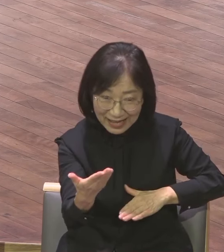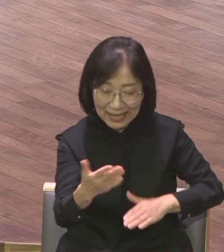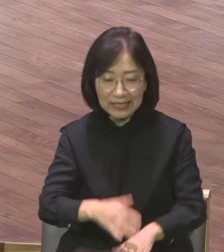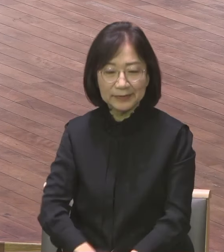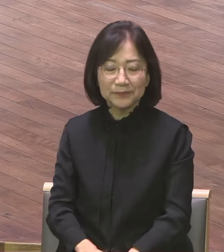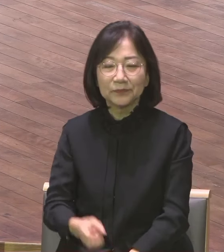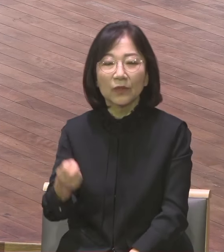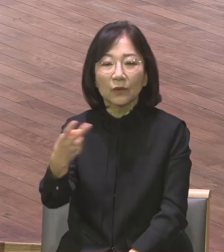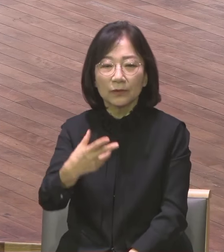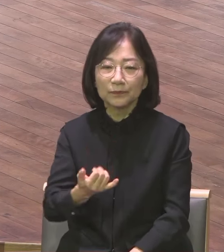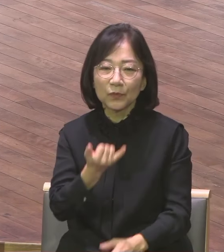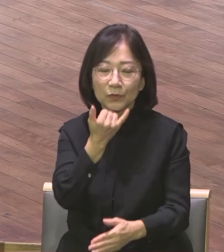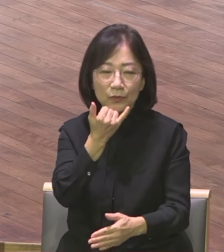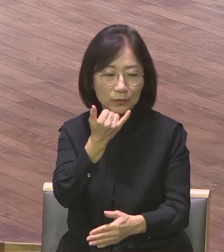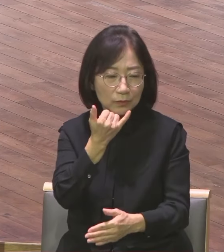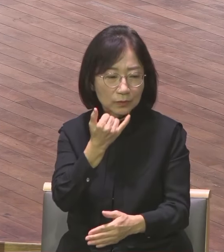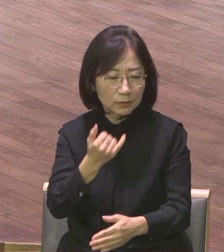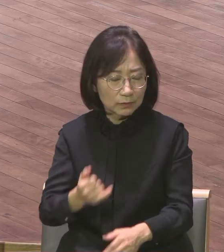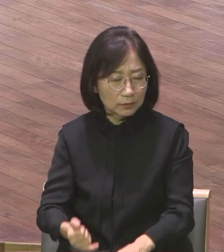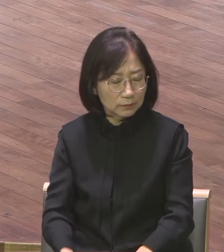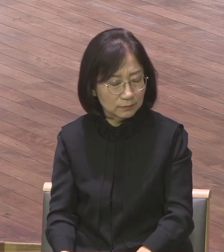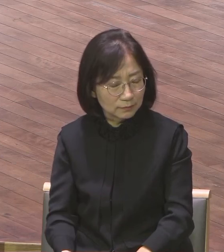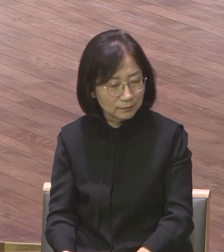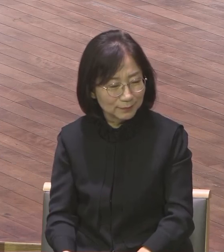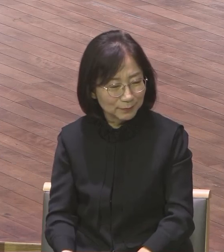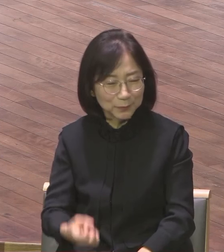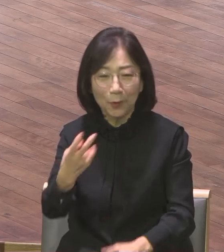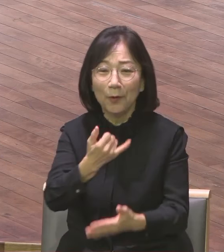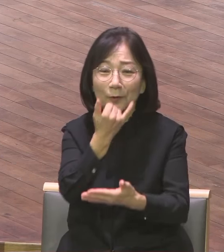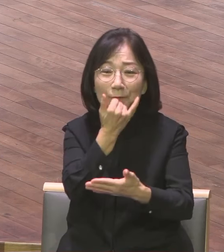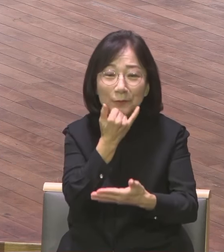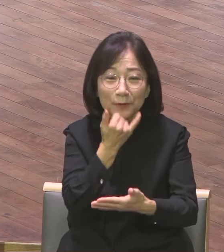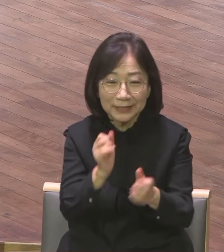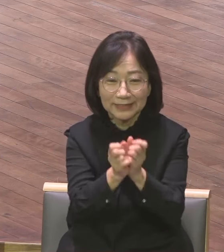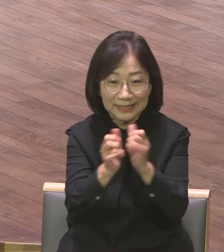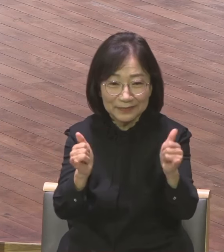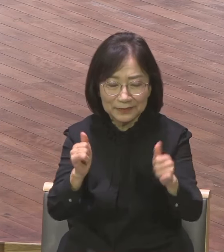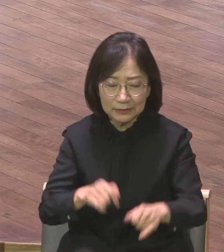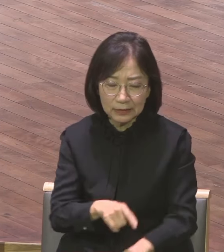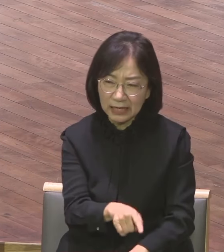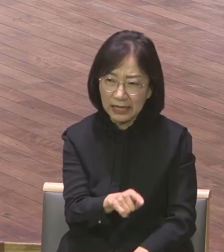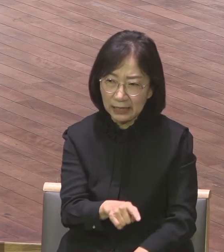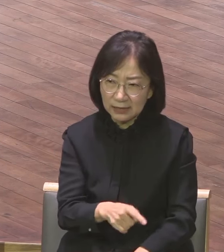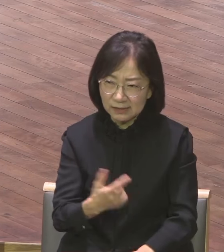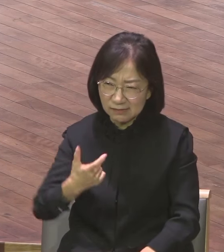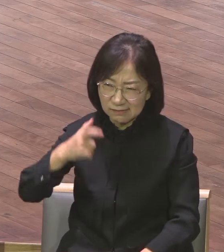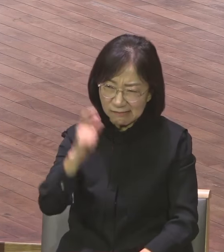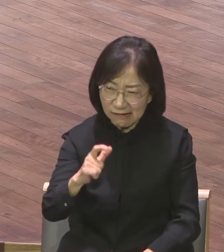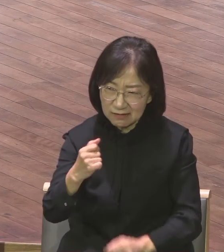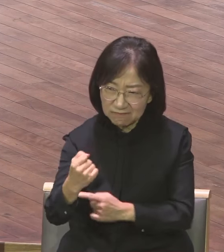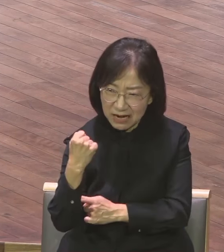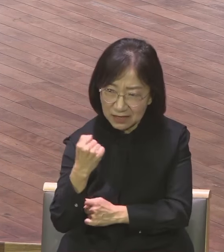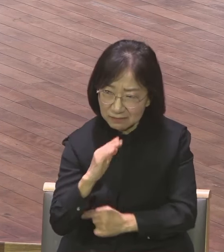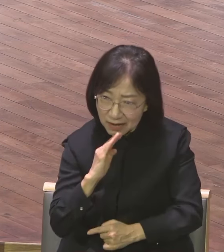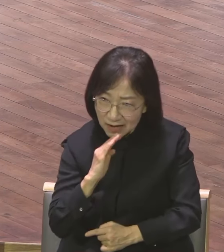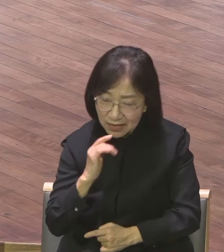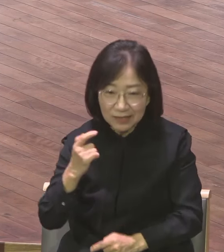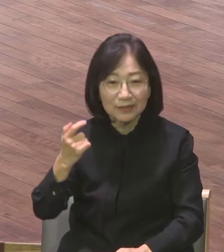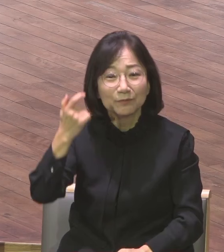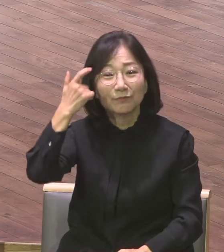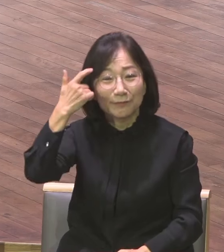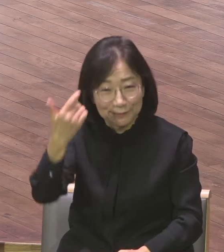물어보고 물어본다고 합니다. 독일 사람들은 이게 제일 튼튼합니까? 라고